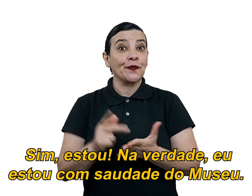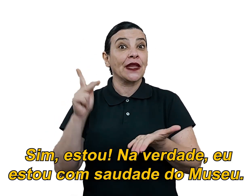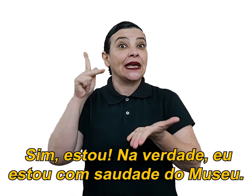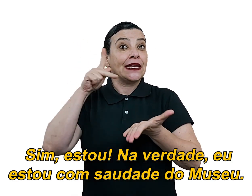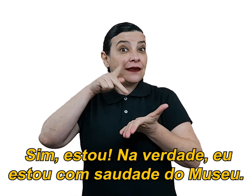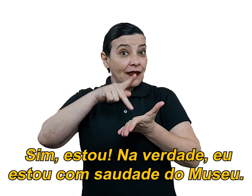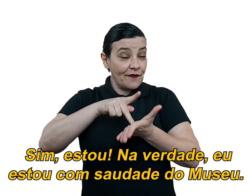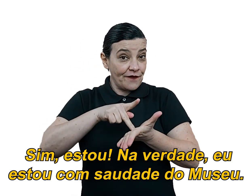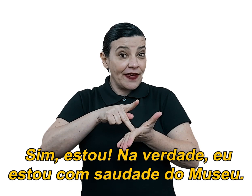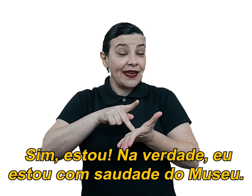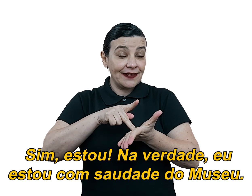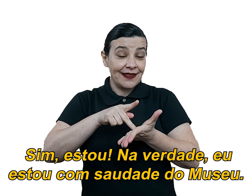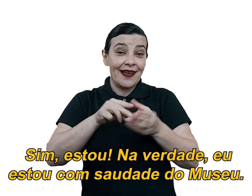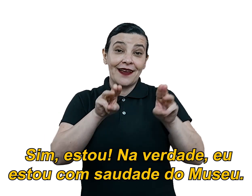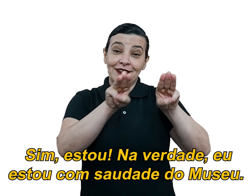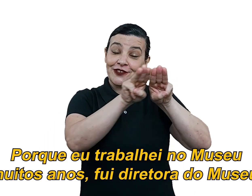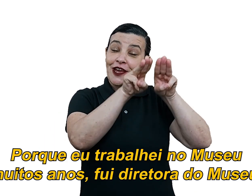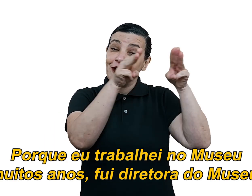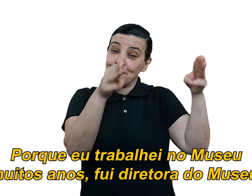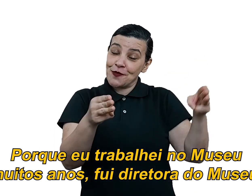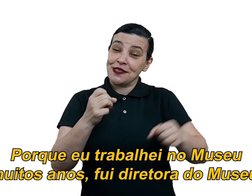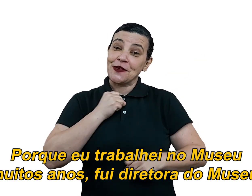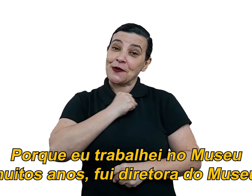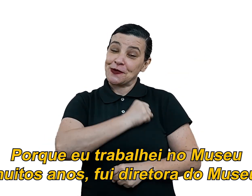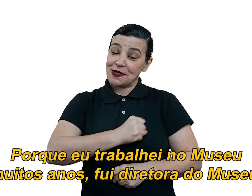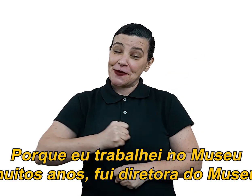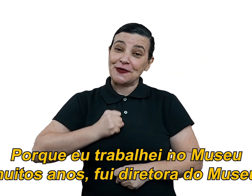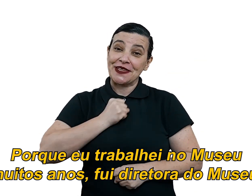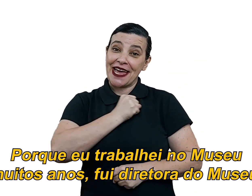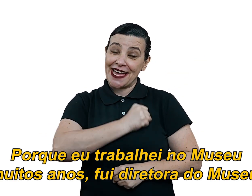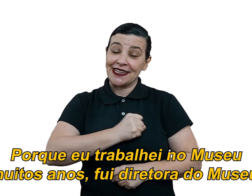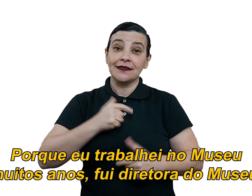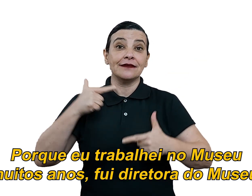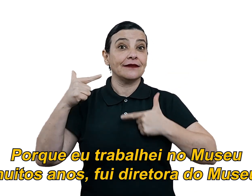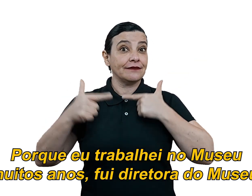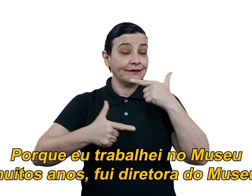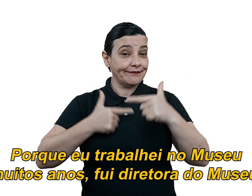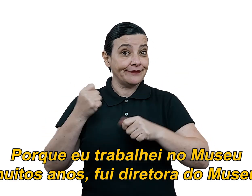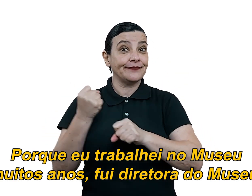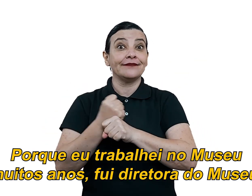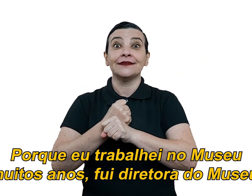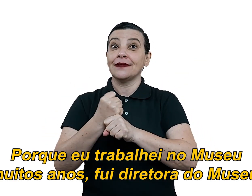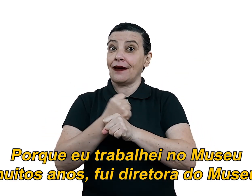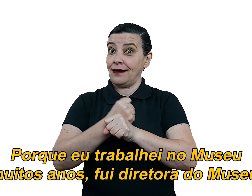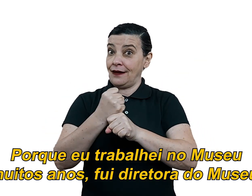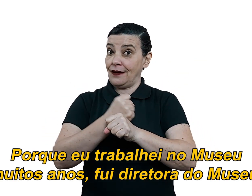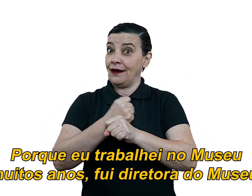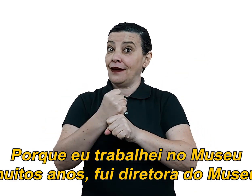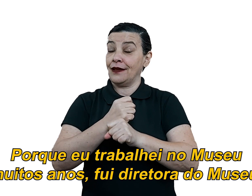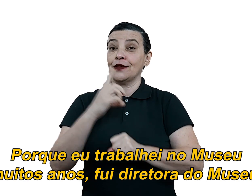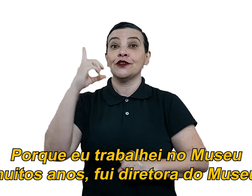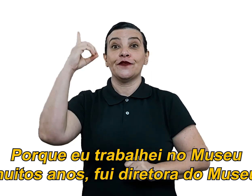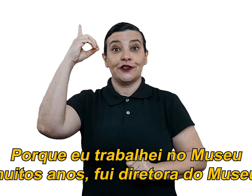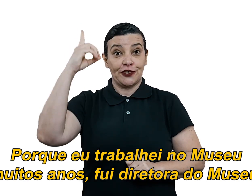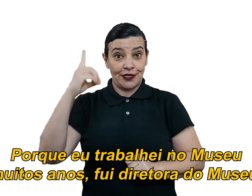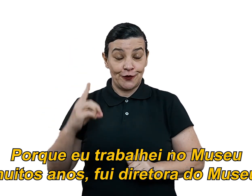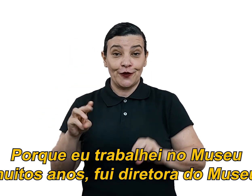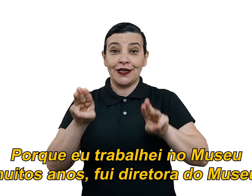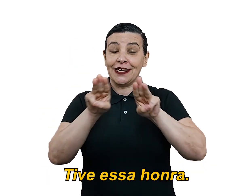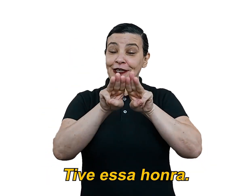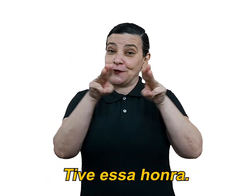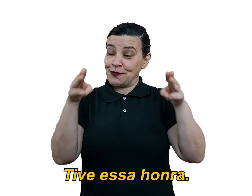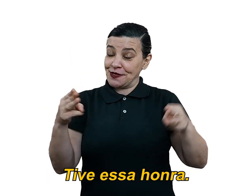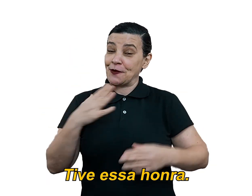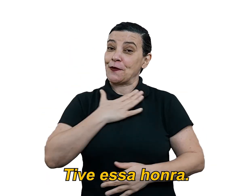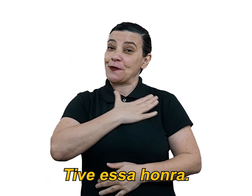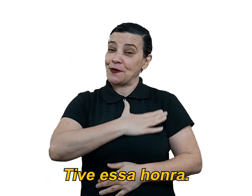Na verdade, eu estou com saudades do museu, né? Porque eu trabalhei no museu muitos anos, fui diretora do museu,